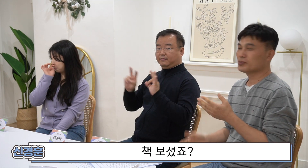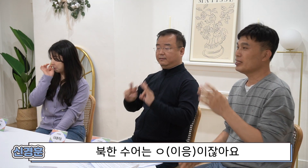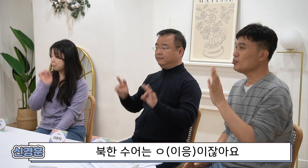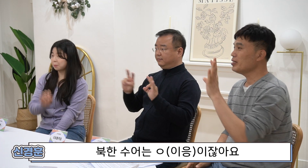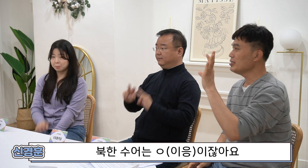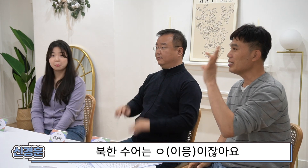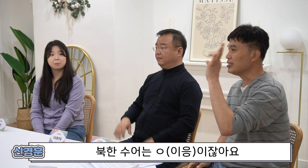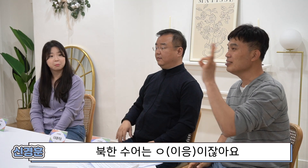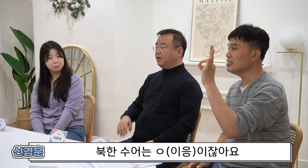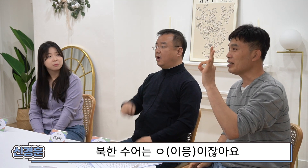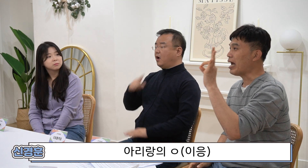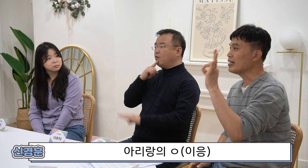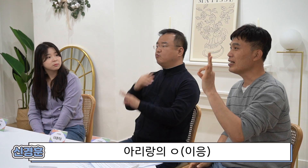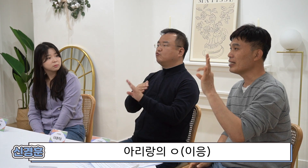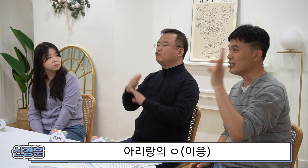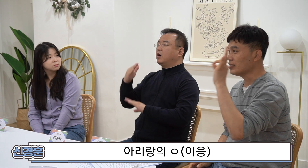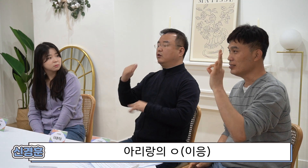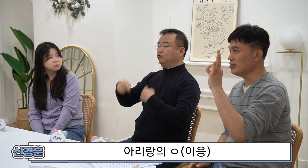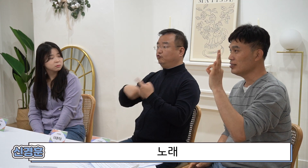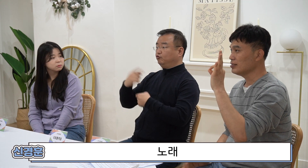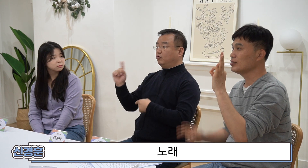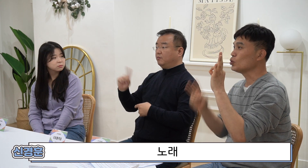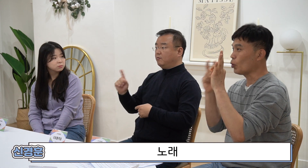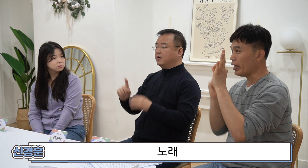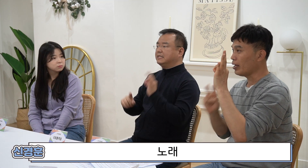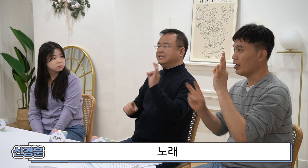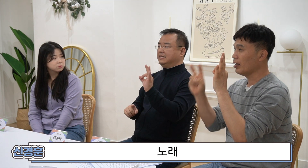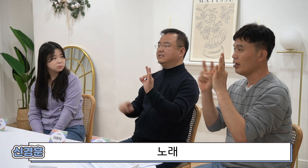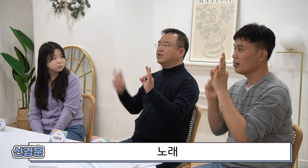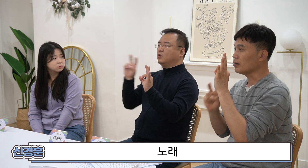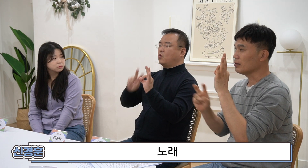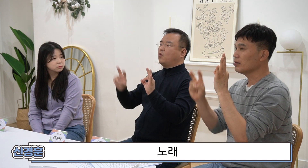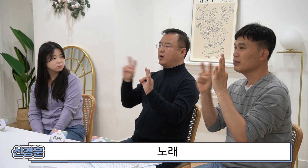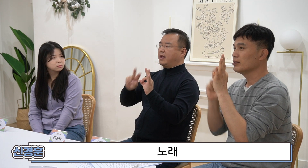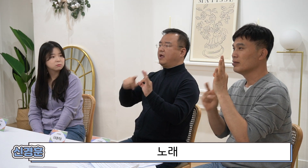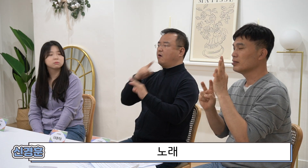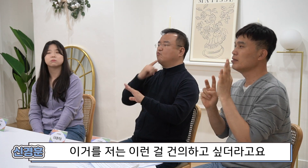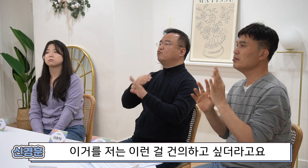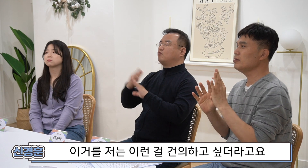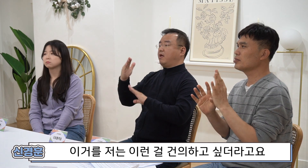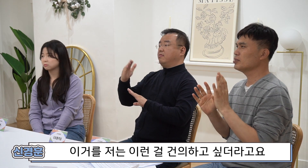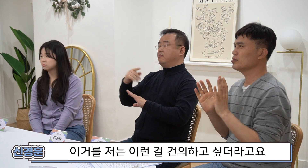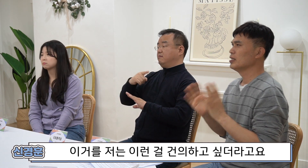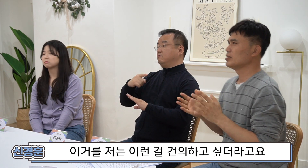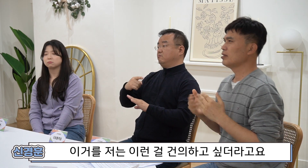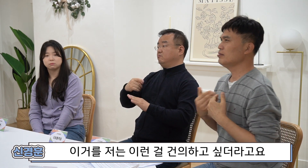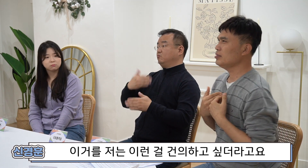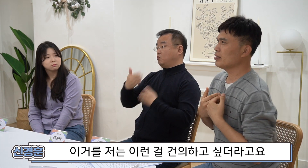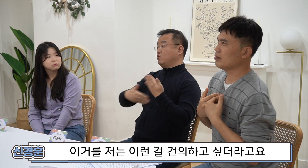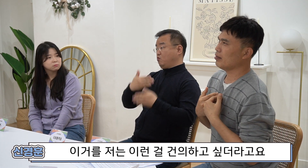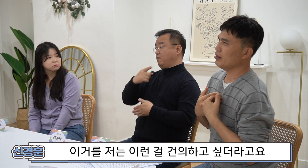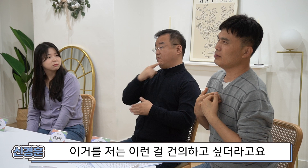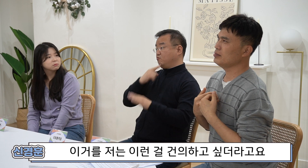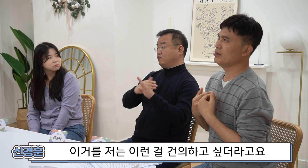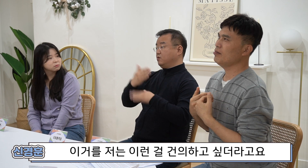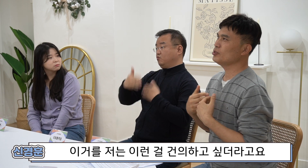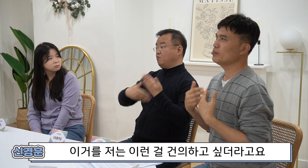북한 수화는 이응이잖아요. 아리랑이 이응, 노래. 이거를 그래서 저는 이제 이런 걸 좀